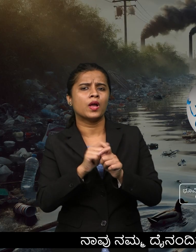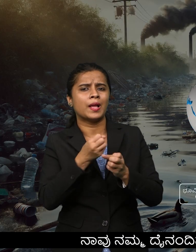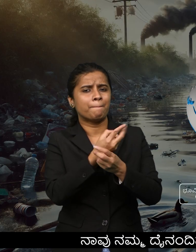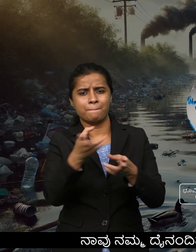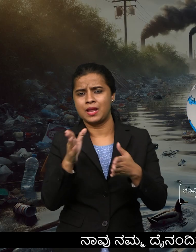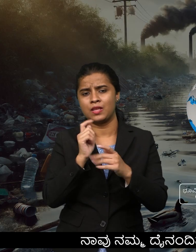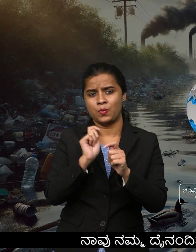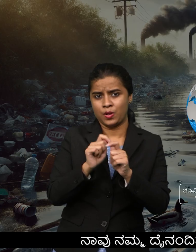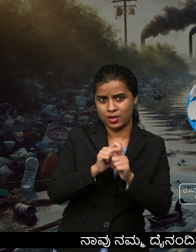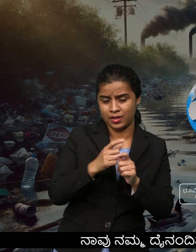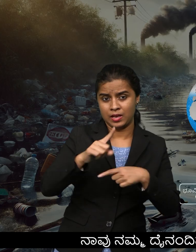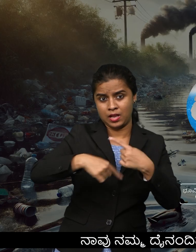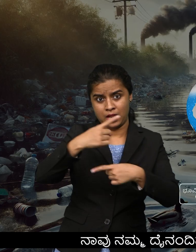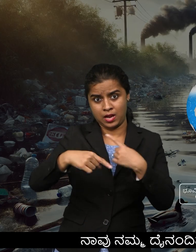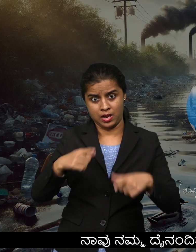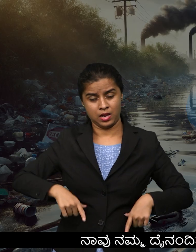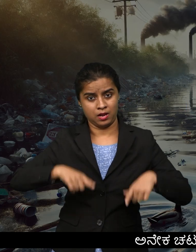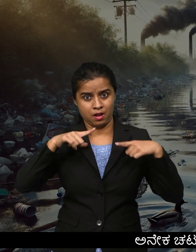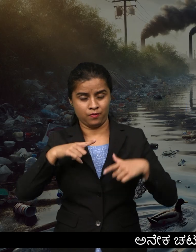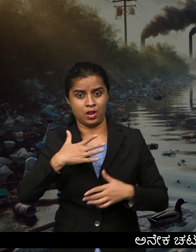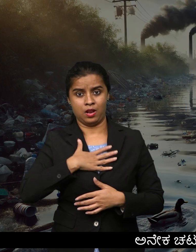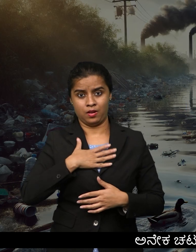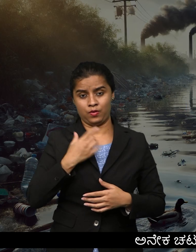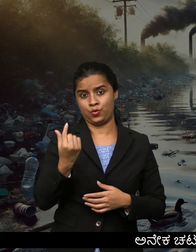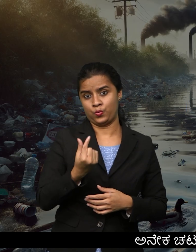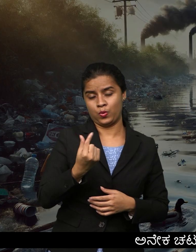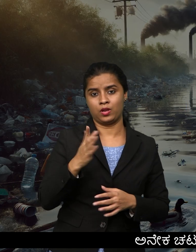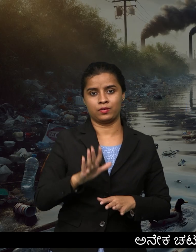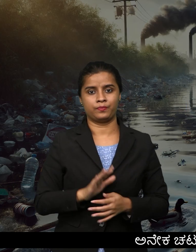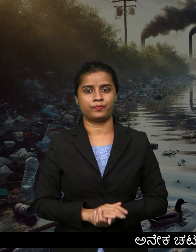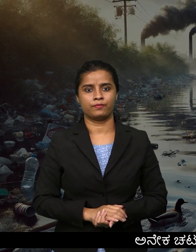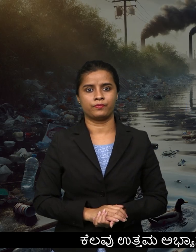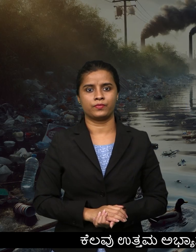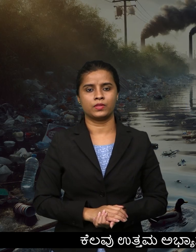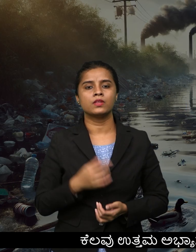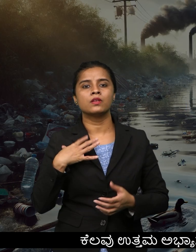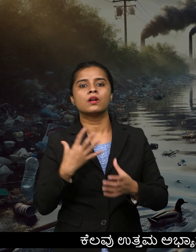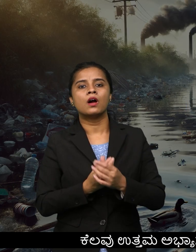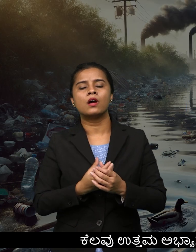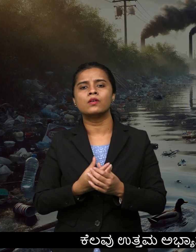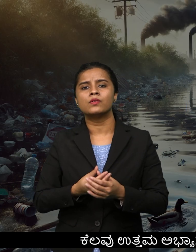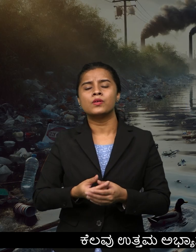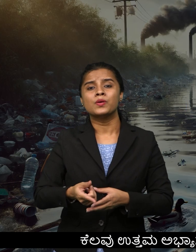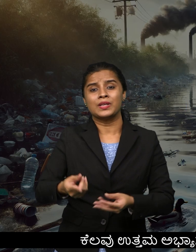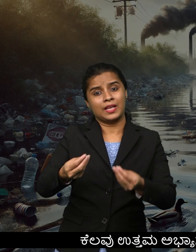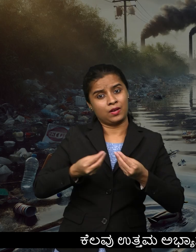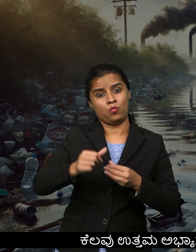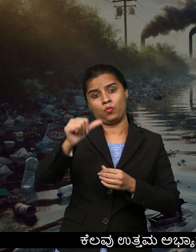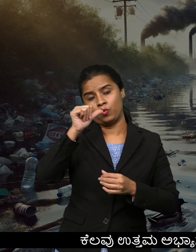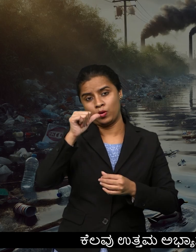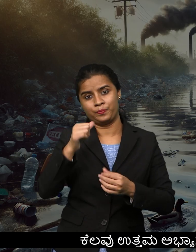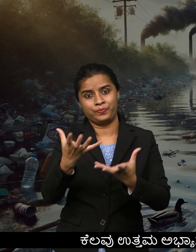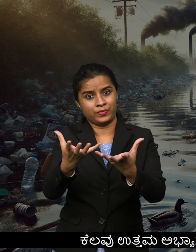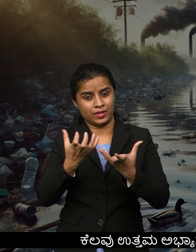ದೈನಂದಿನ ಜೀವನದಲ್ಲಿ ನೀರನ್ನು ಬಳಸಿಕೊಂಡು ಅನೇಕ ಚಟುವಟಿಕೆಗಳನ್ನು ಮಾಡುತ್ತೇವೆ. ಕೆಲವು ಉತ್ತಮ ಅಭ್ಯಾಸಗಳನ್ನು